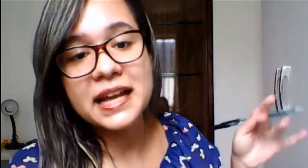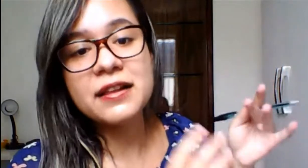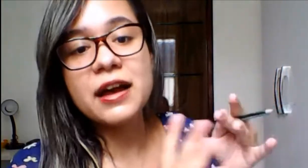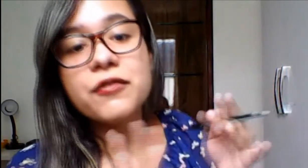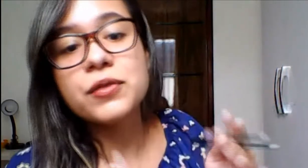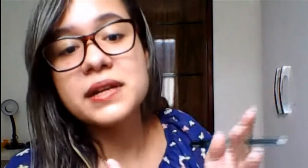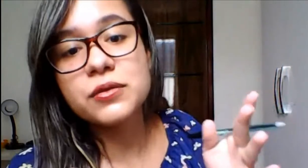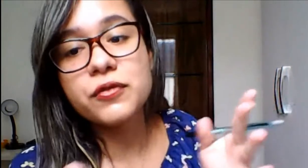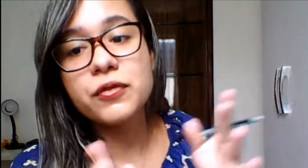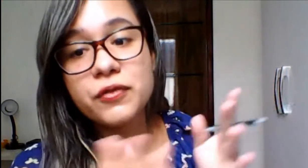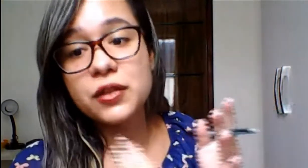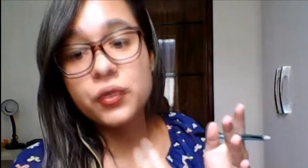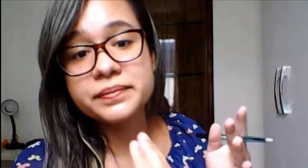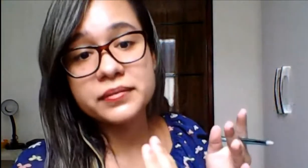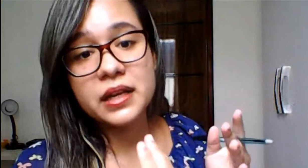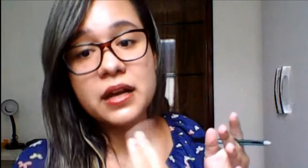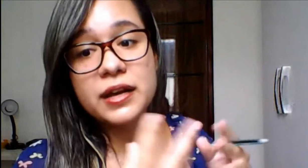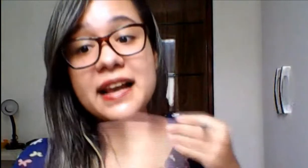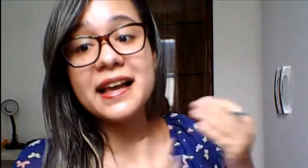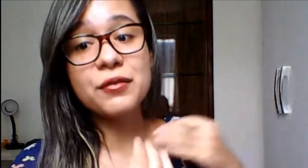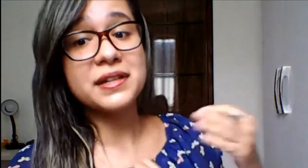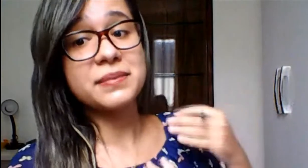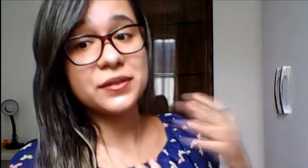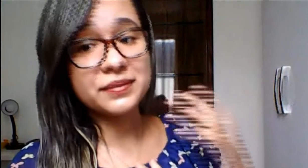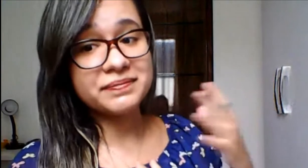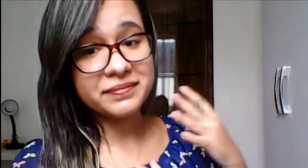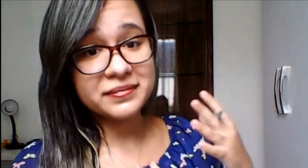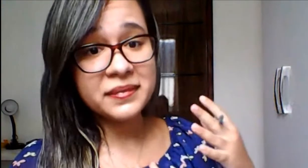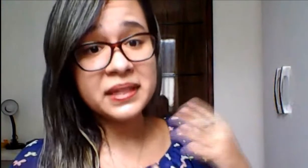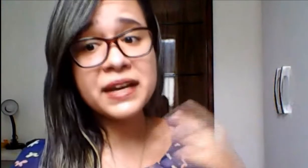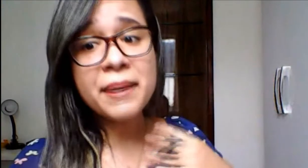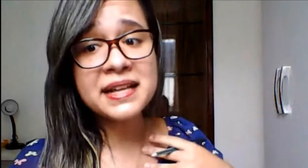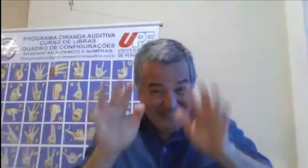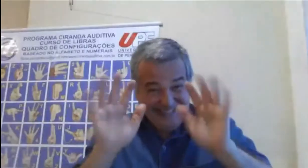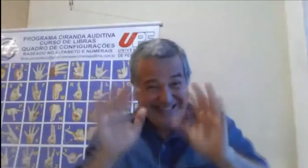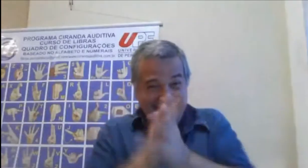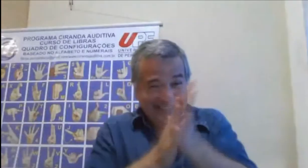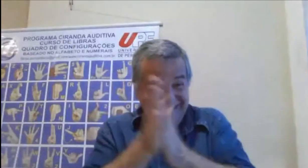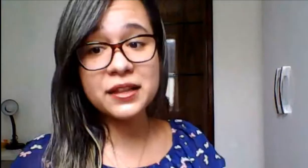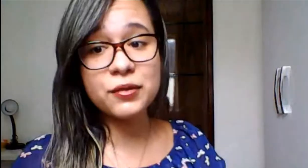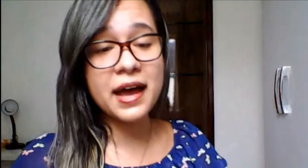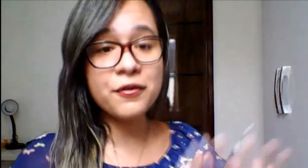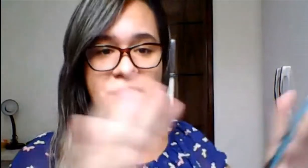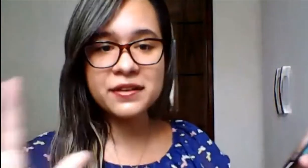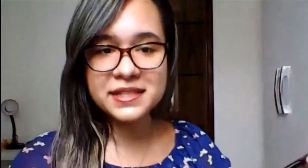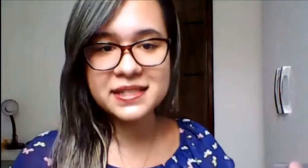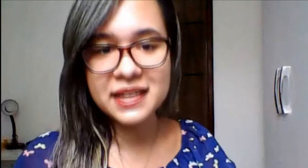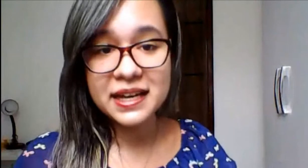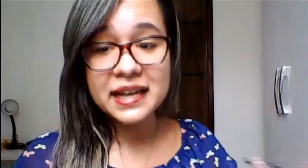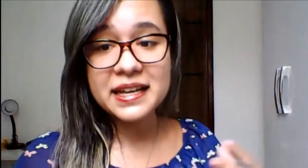não é o vetor, que ele é um transmissor. Fica parecendo que o mosquito é um vírus em si. E